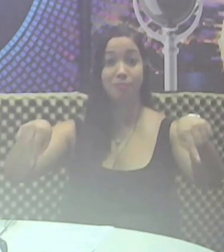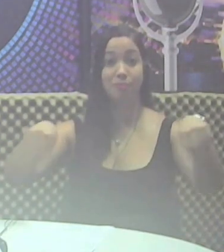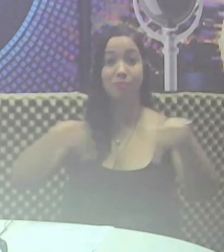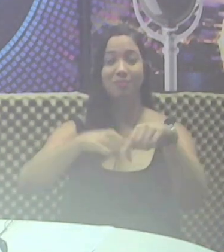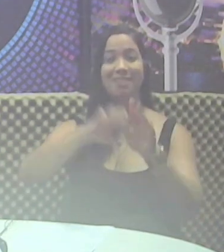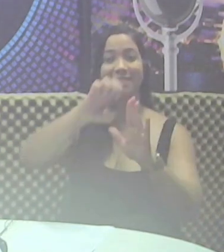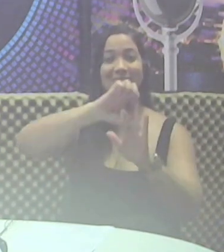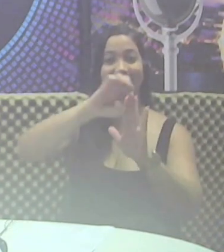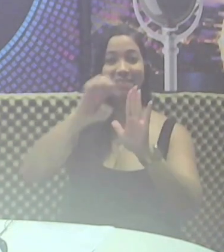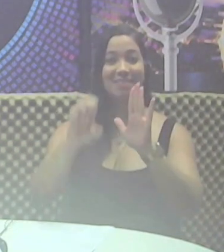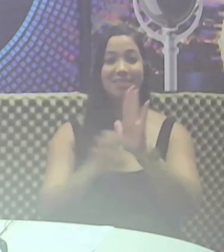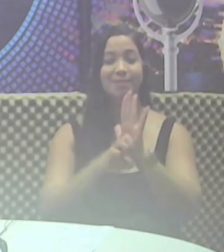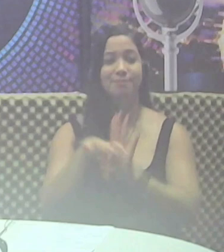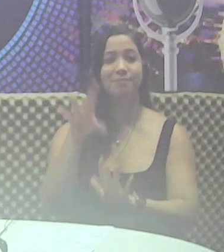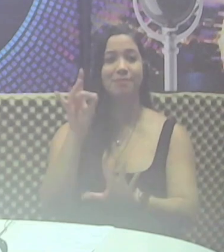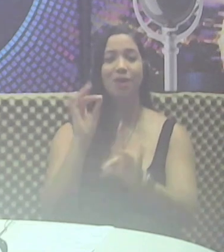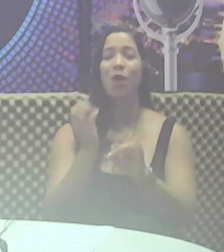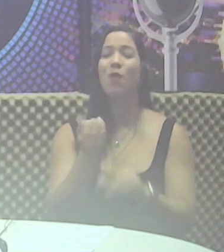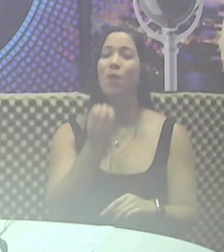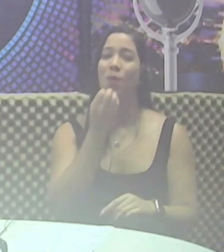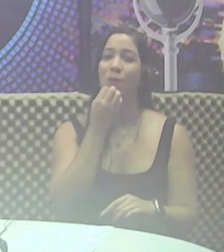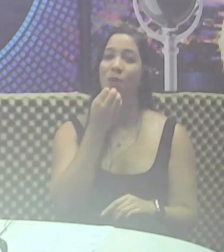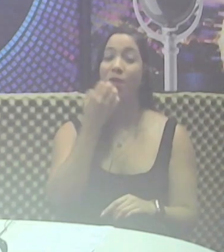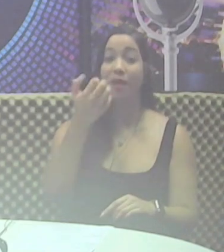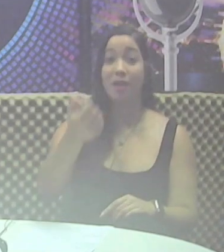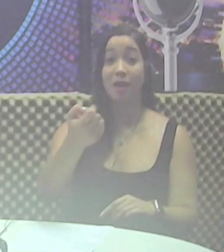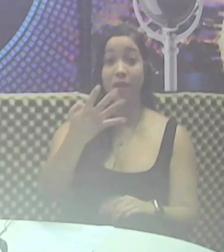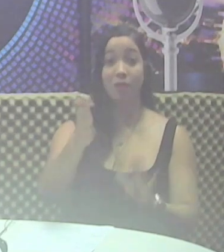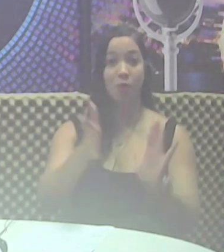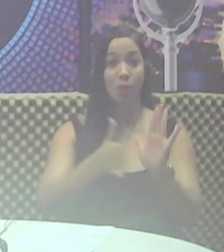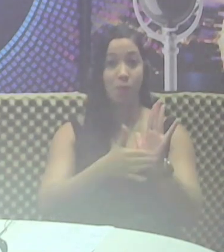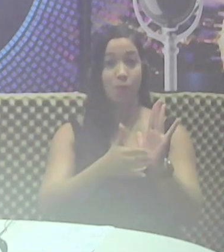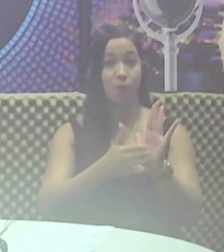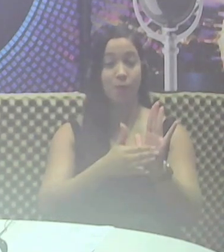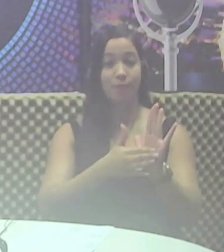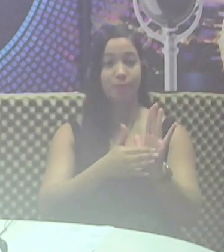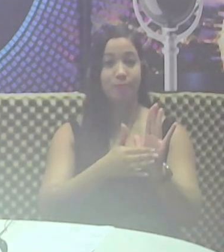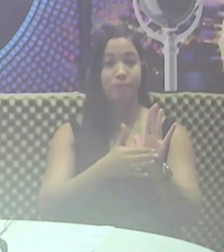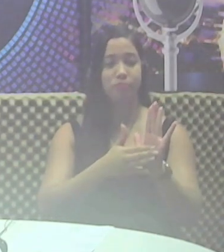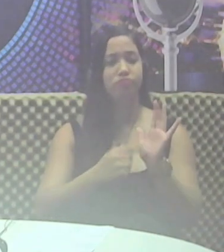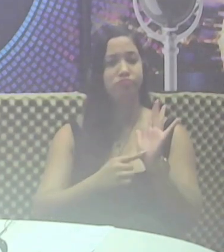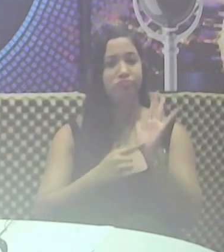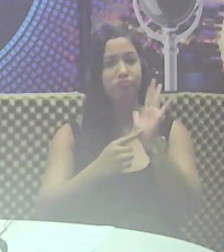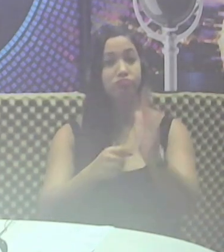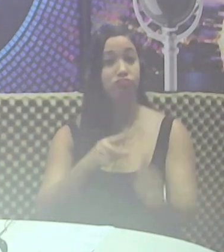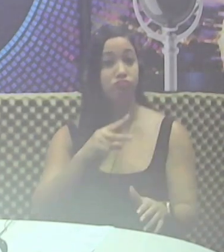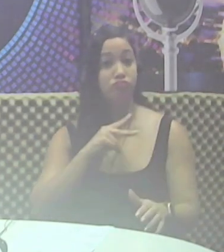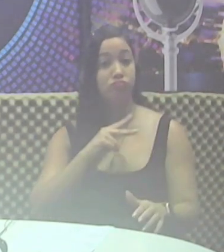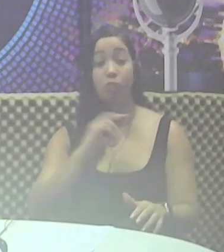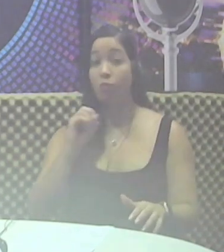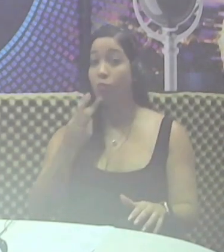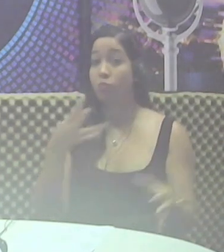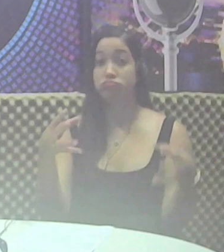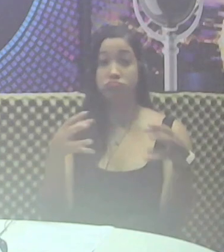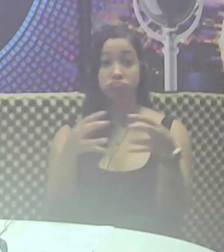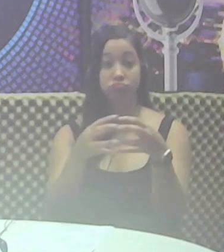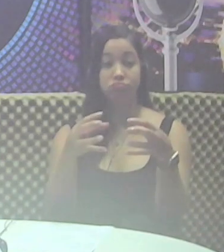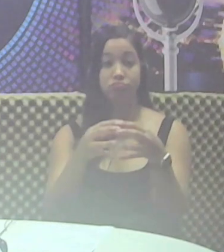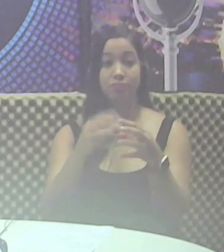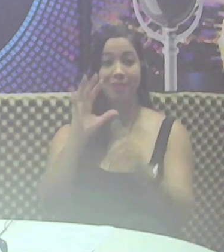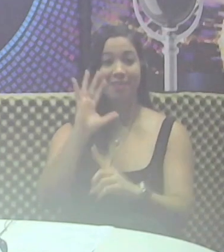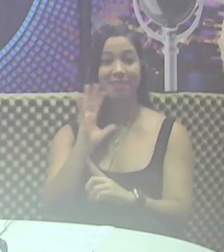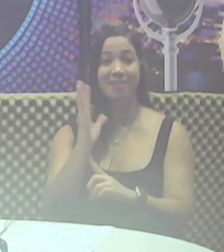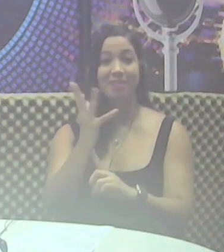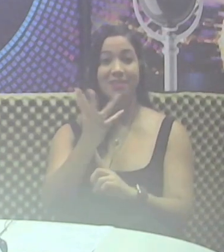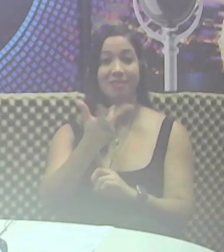seleção disponibiliza oportunidades para 14 propostas, entre exposições individuais ou coletivas e de artistas